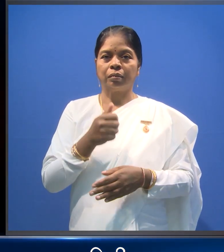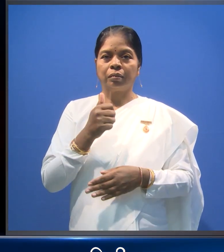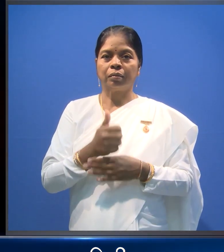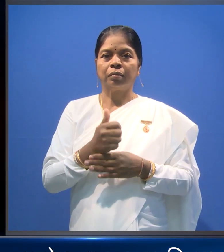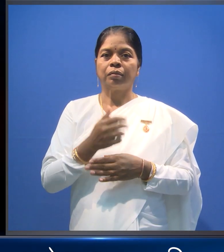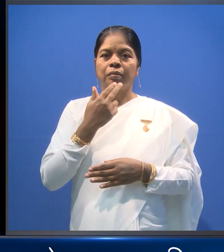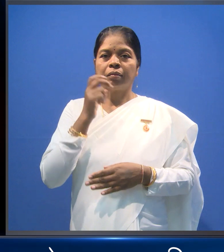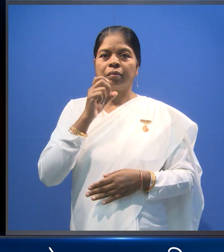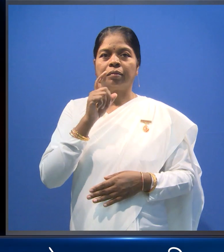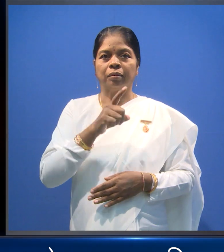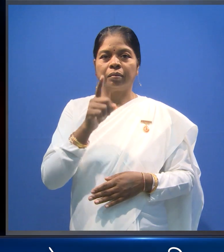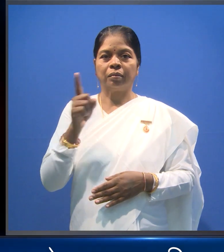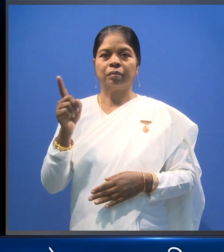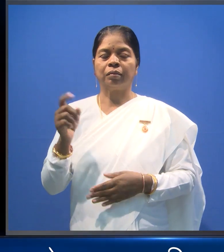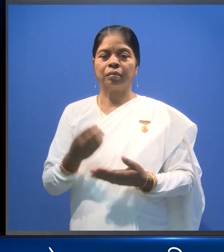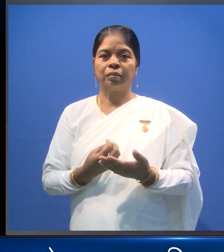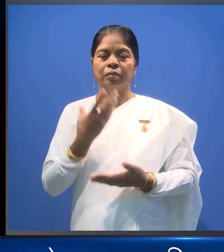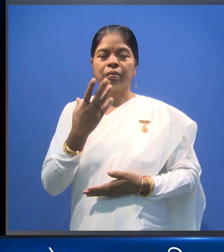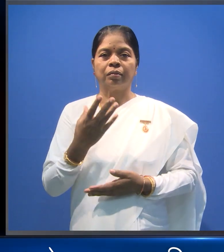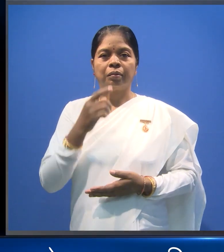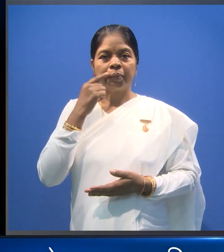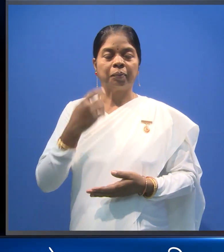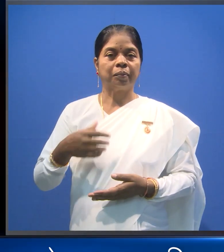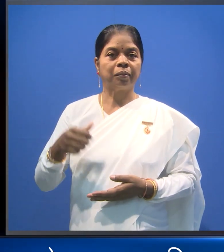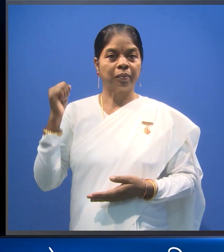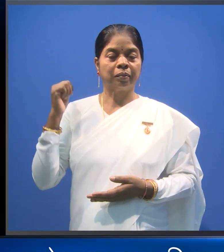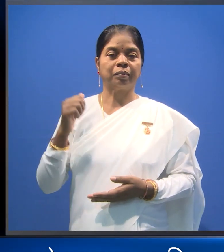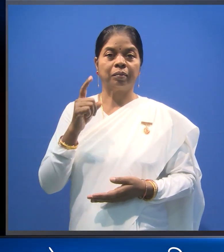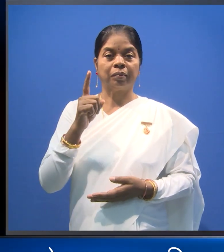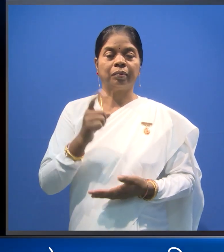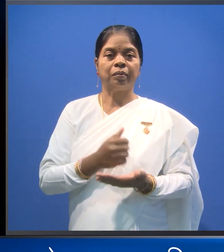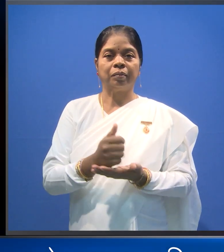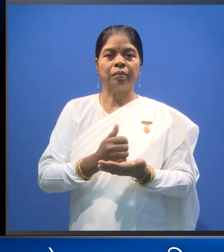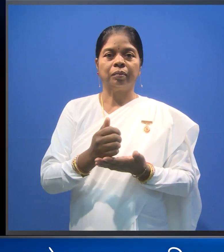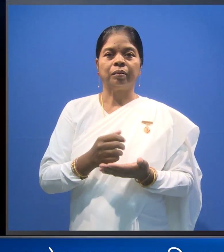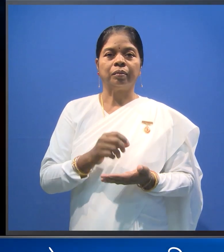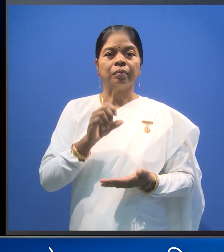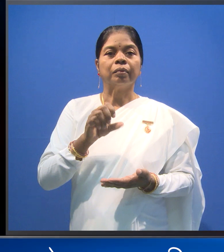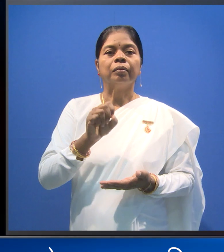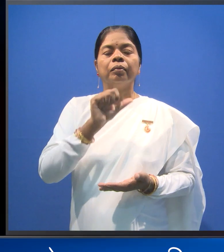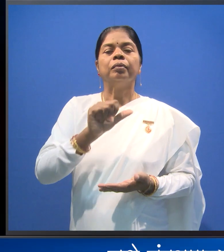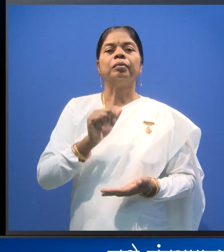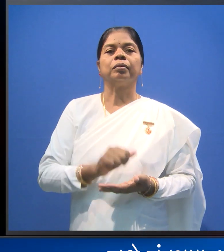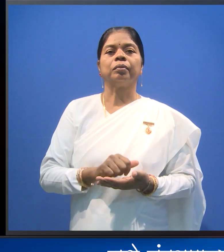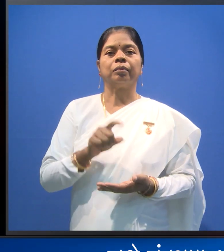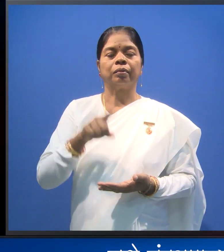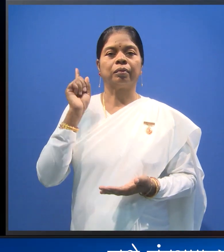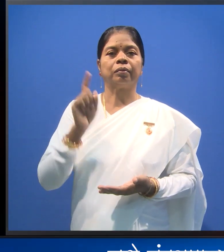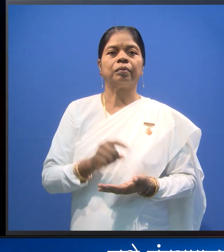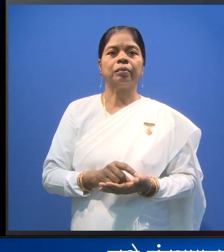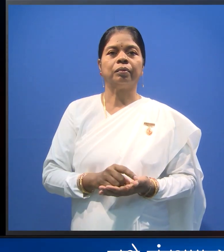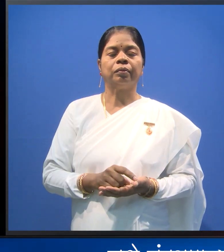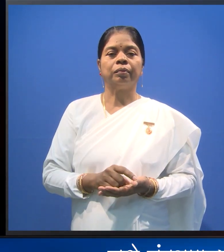होती. प्रत्येक सफल व्यक्तीच्या मागे एक प्रशिक्षक असतो. जसे